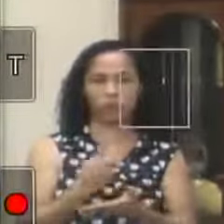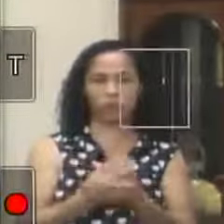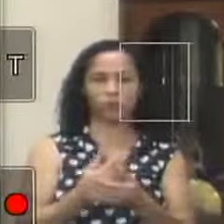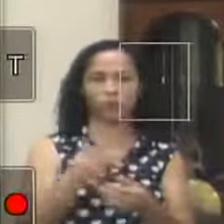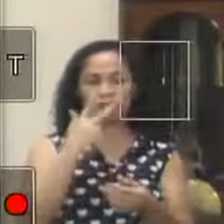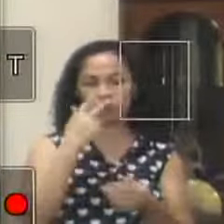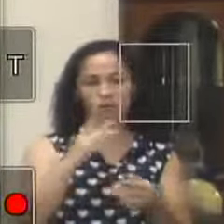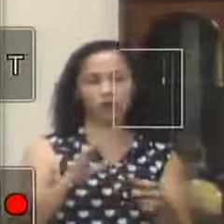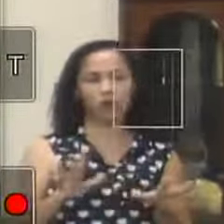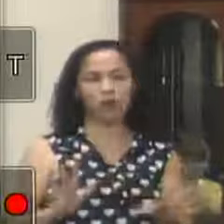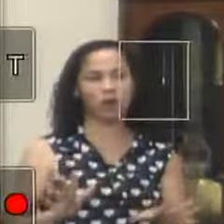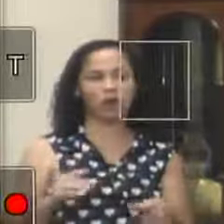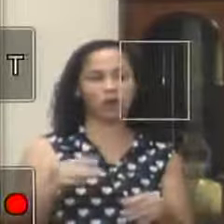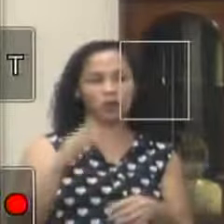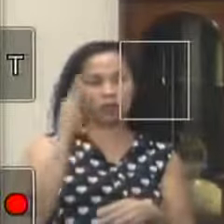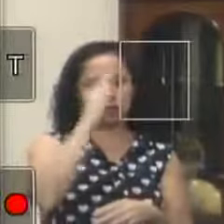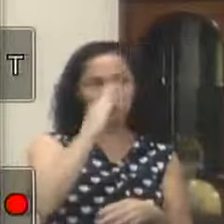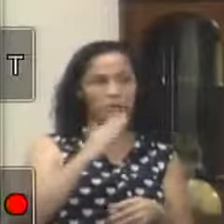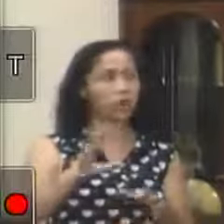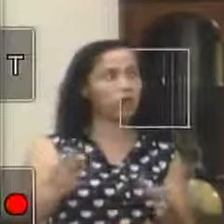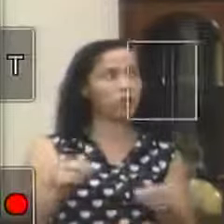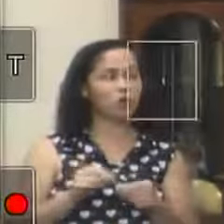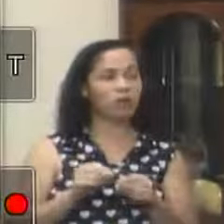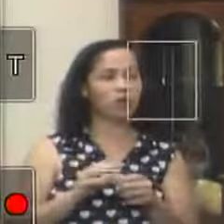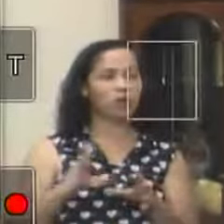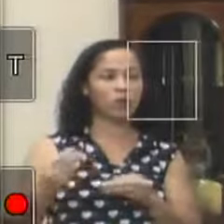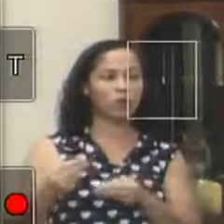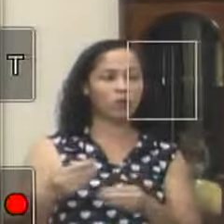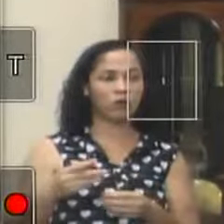isso. Os estudiosos do direito, eu fiz direito, né,